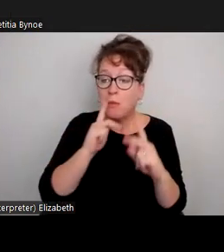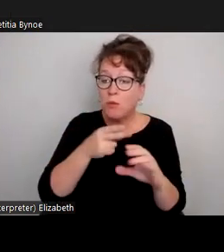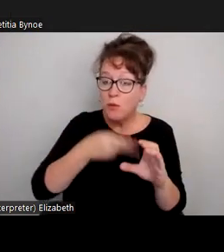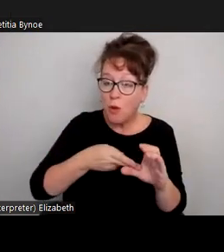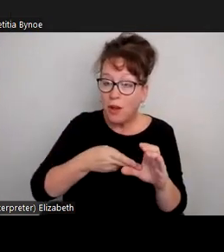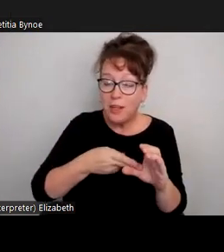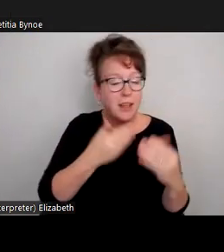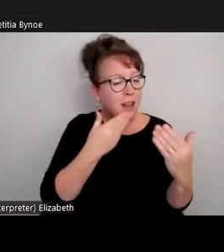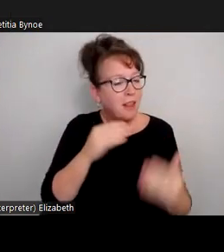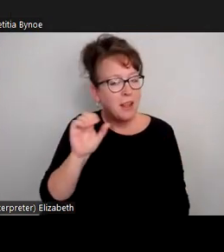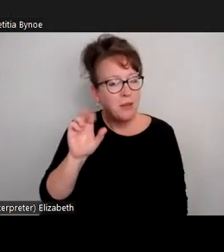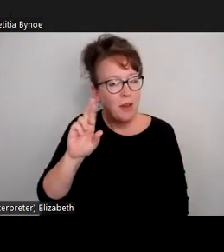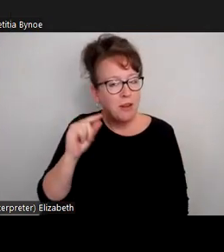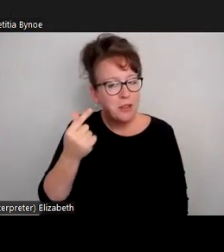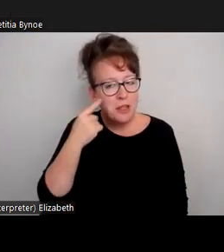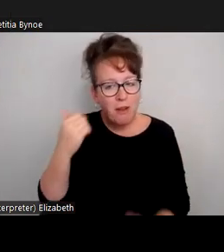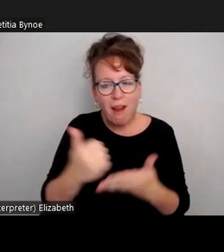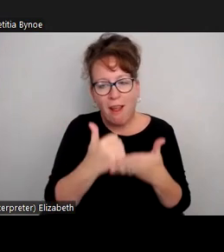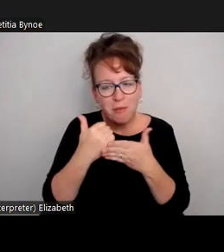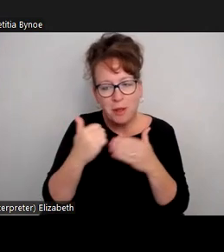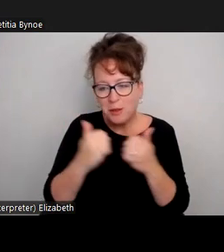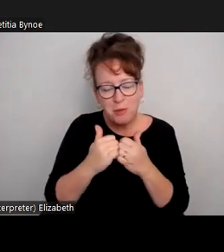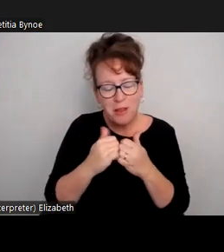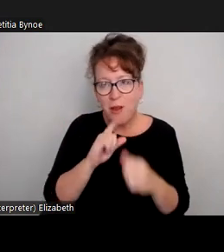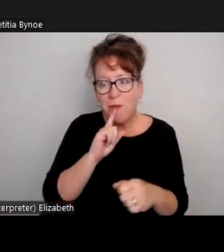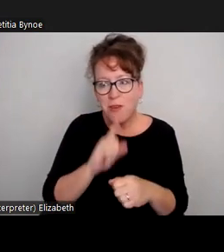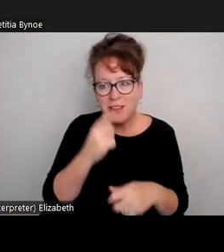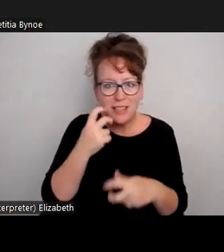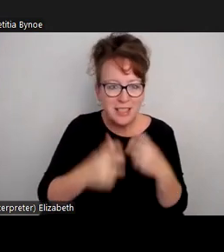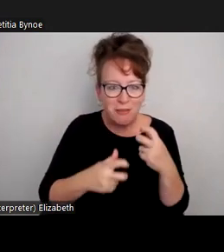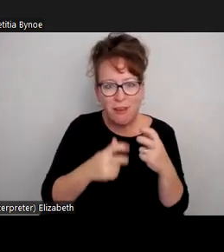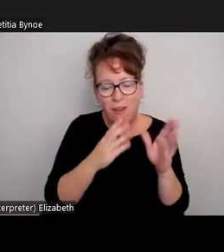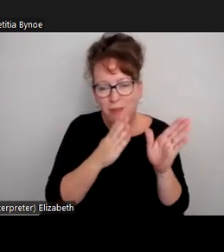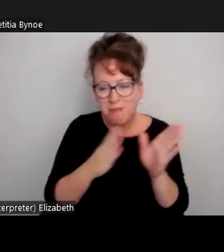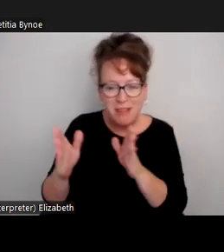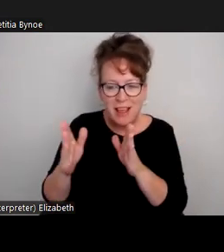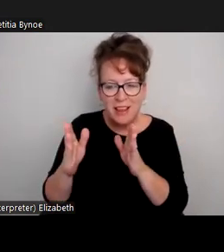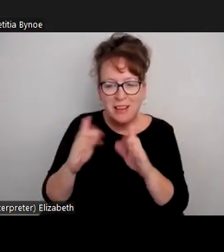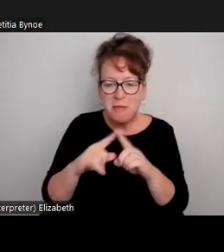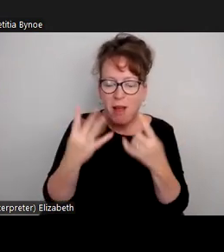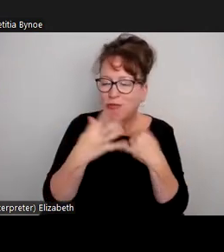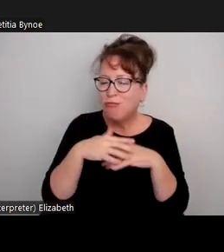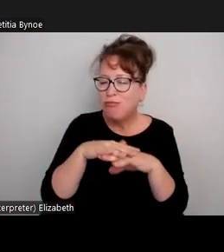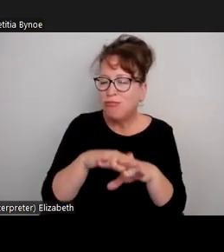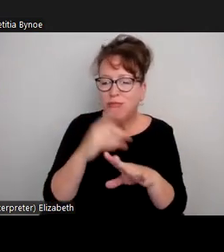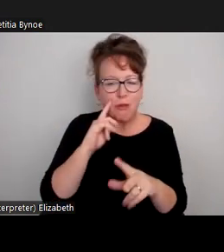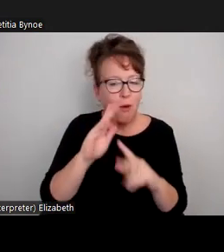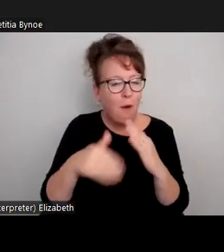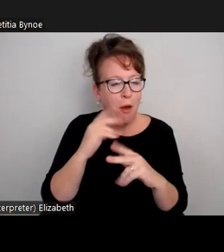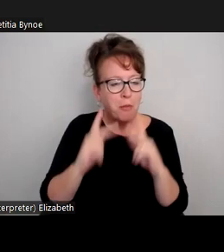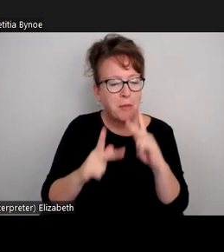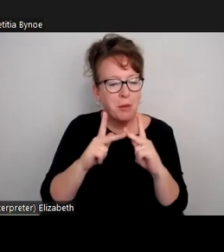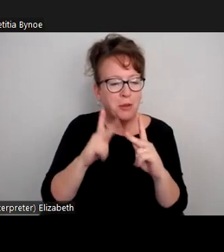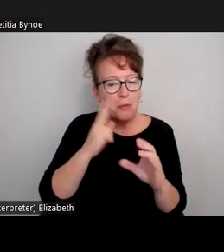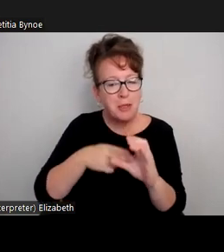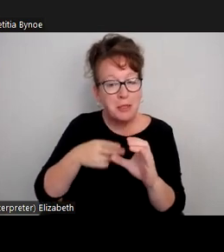todos los que se unieron a nosotros eh gracias por estar el día de hoy